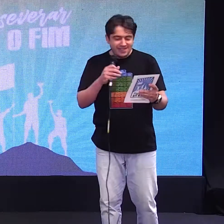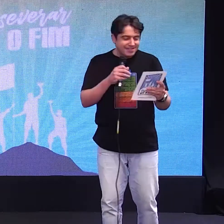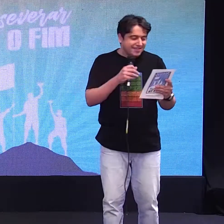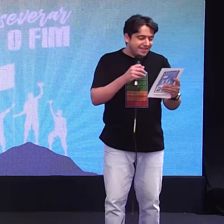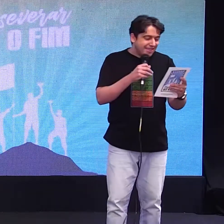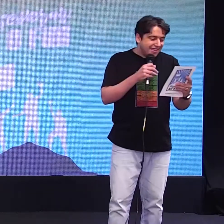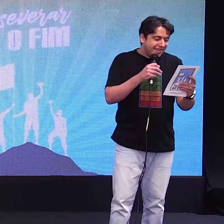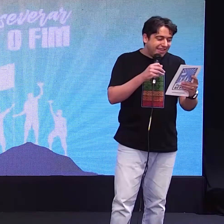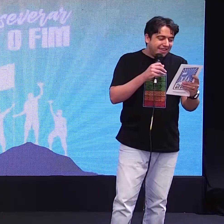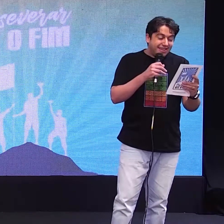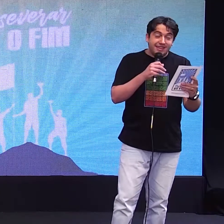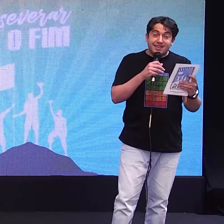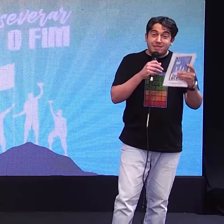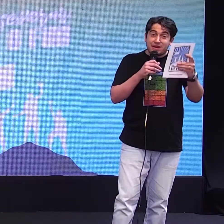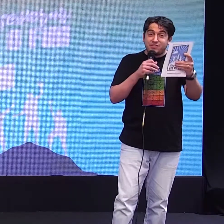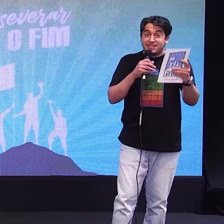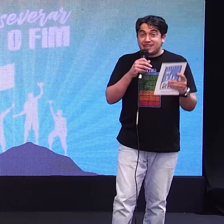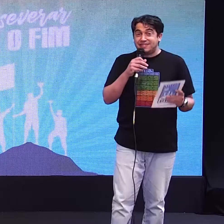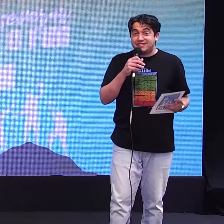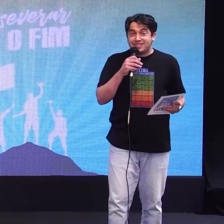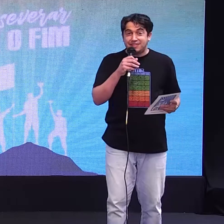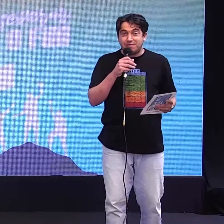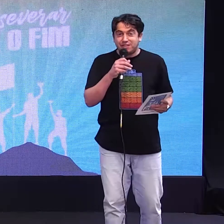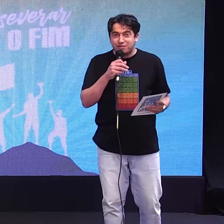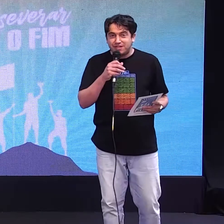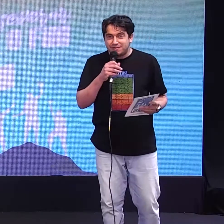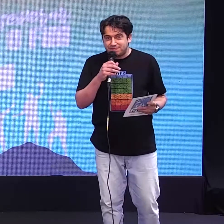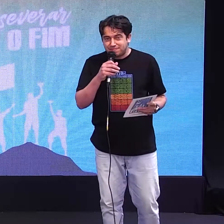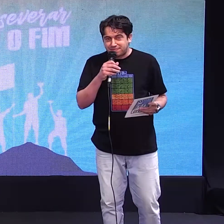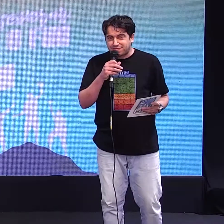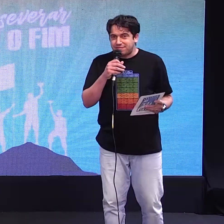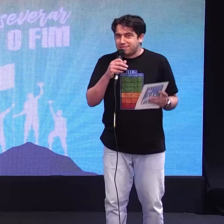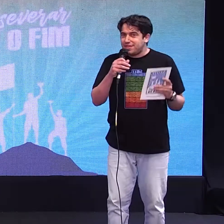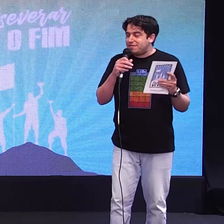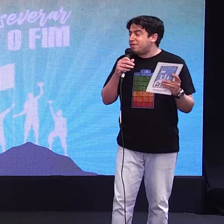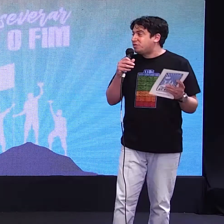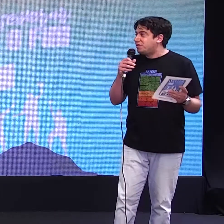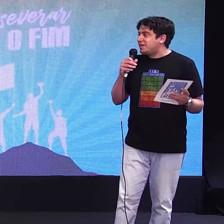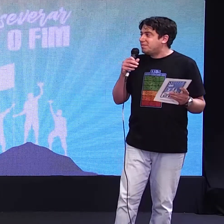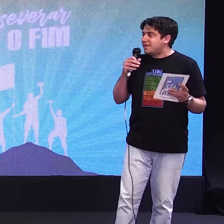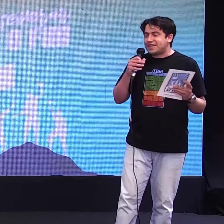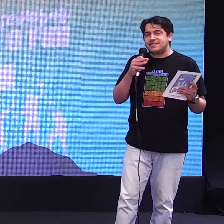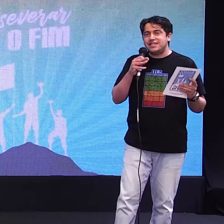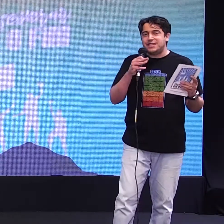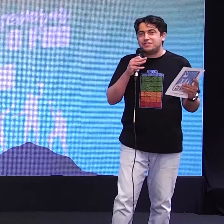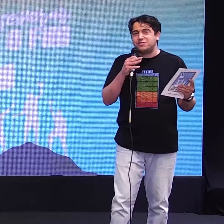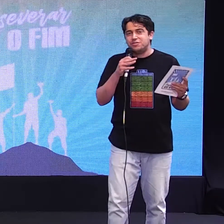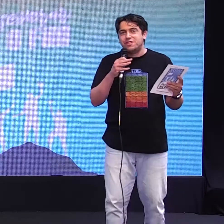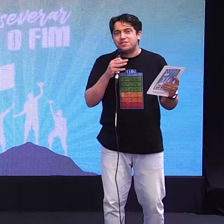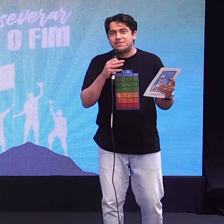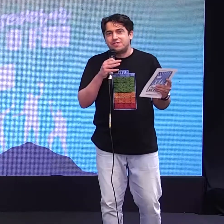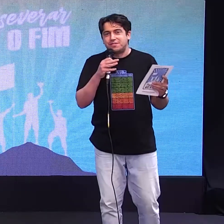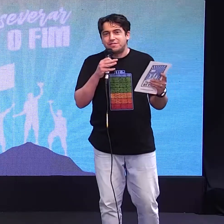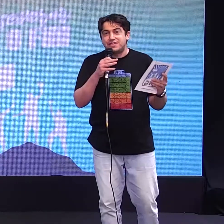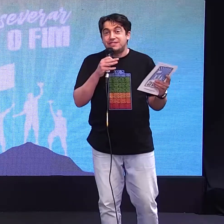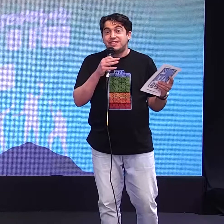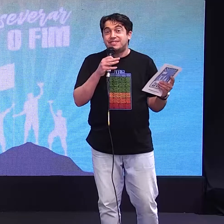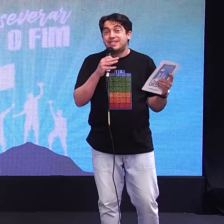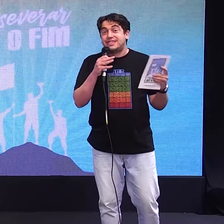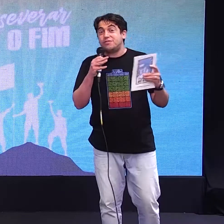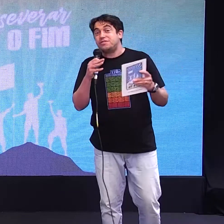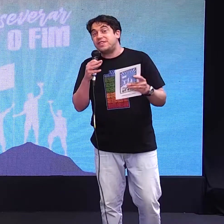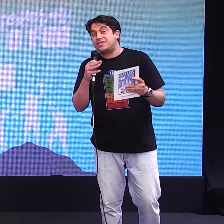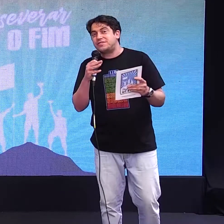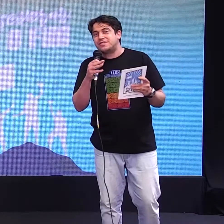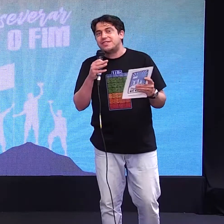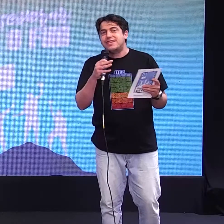né? E para você que está assistindo a abertura, faltou ali um pedacinho, né, dos números. Faltou dos